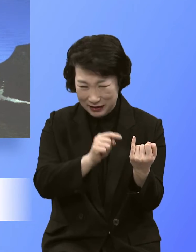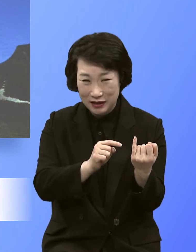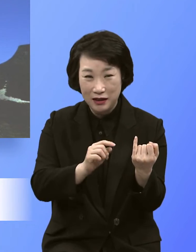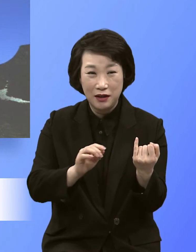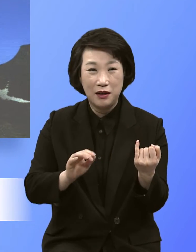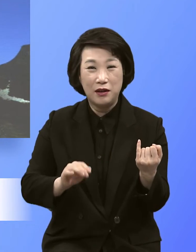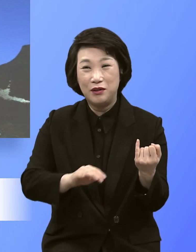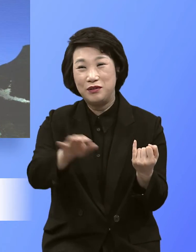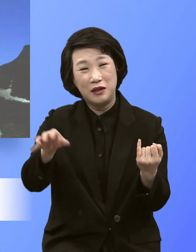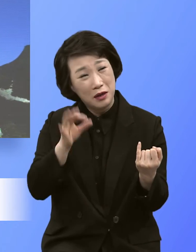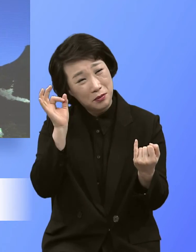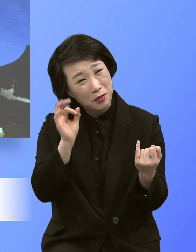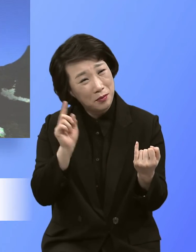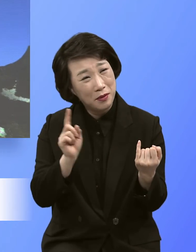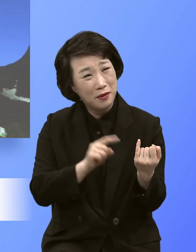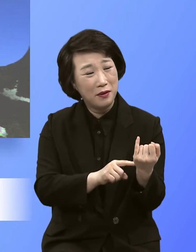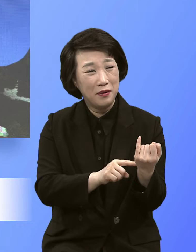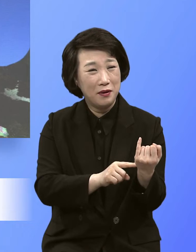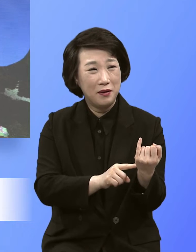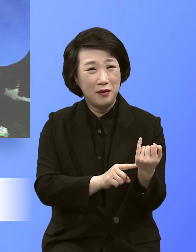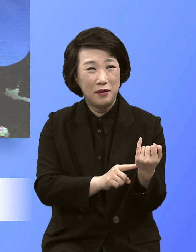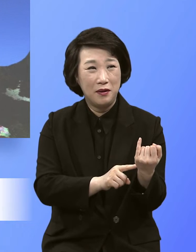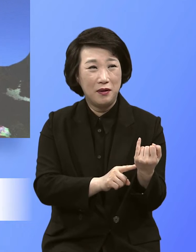세상에서 말하면